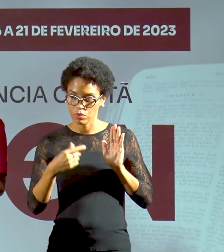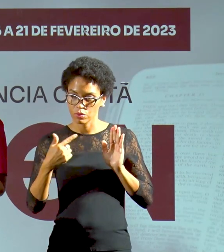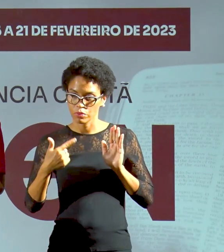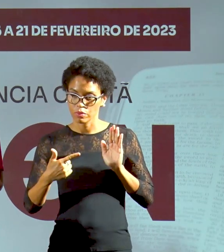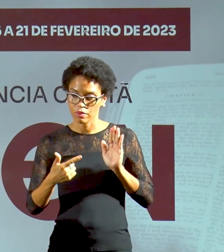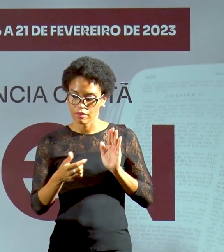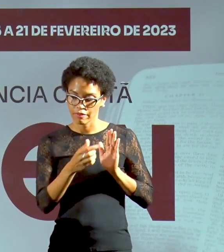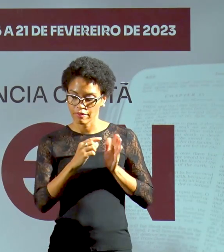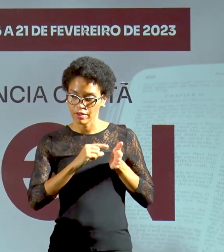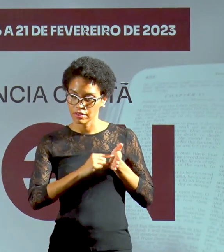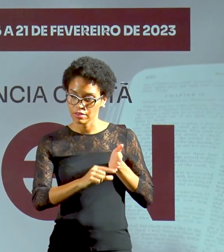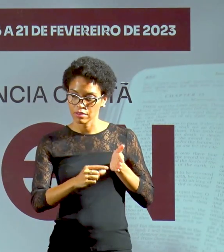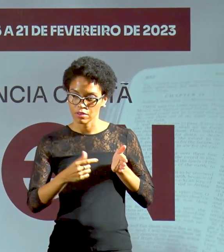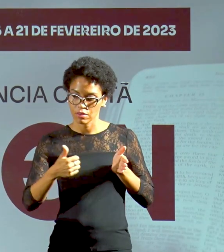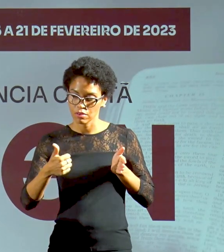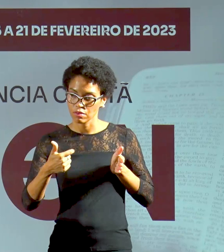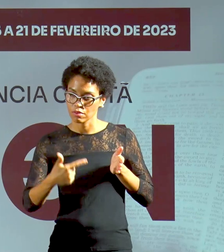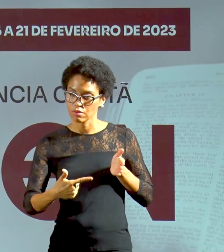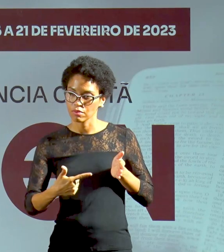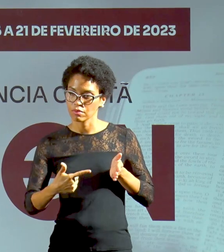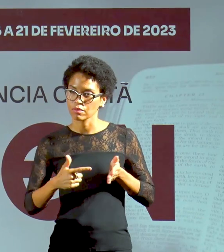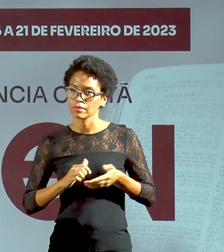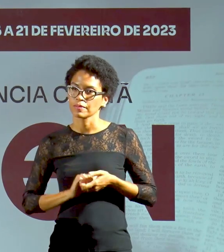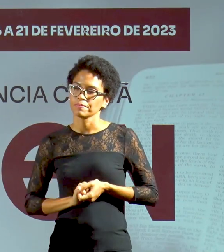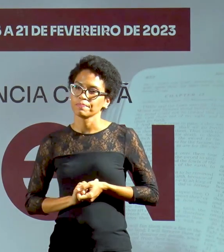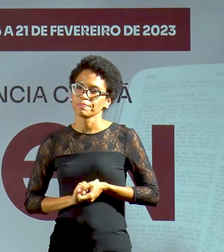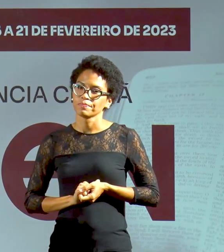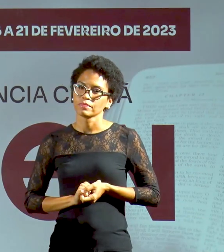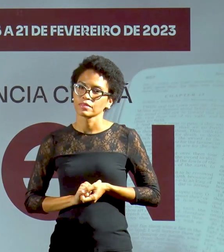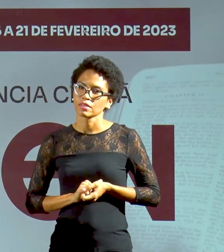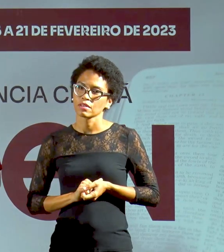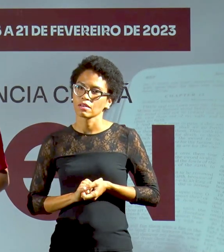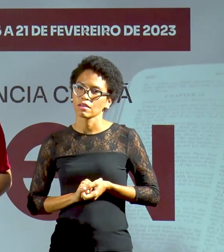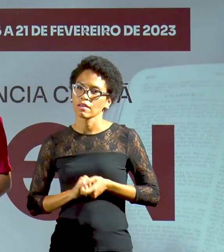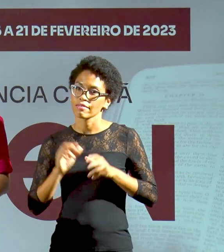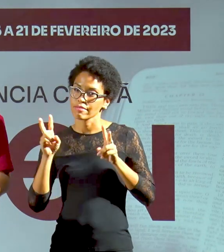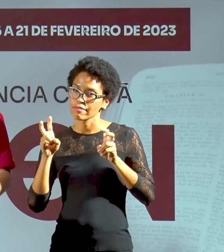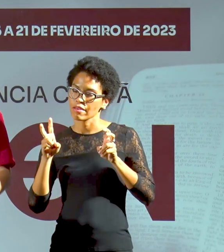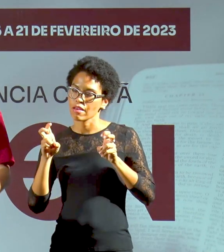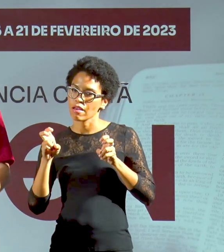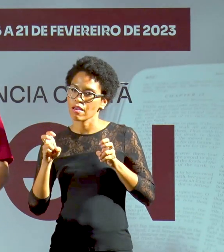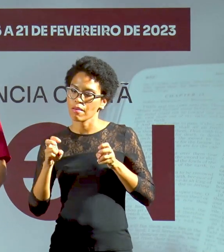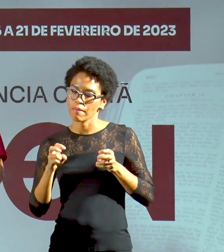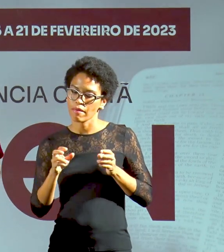a gente vai falar hoje nesse livro de Rute